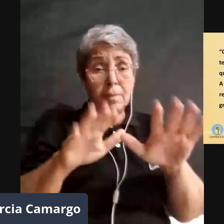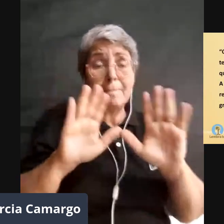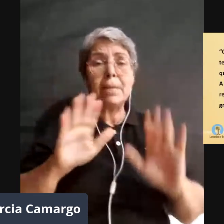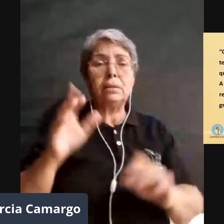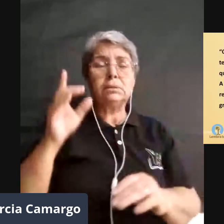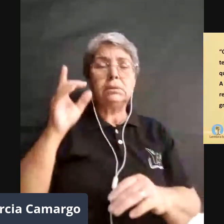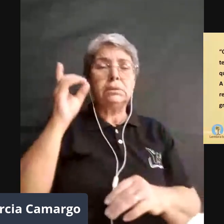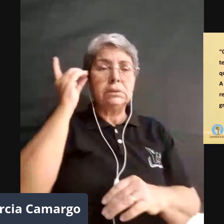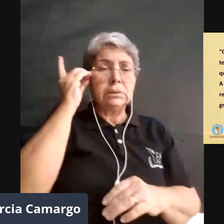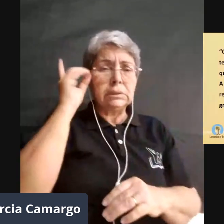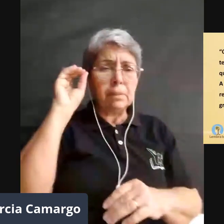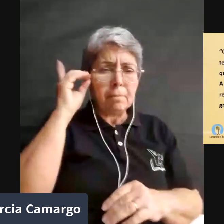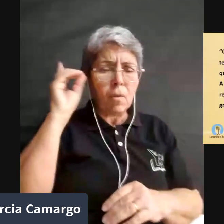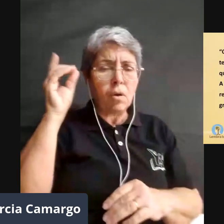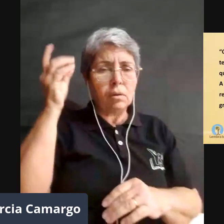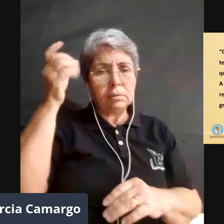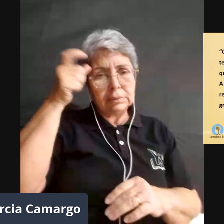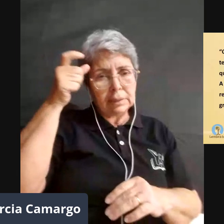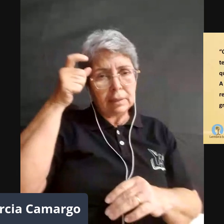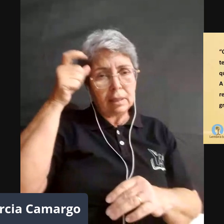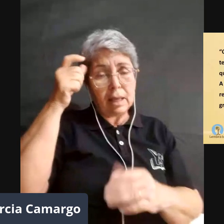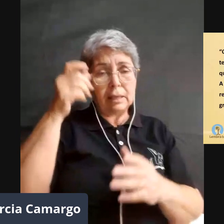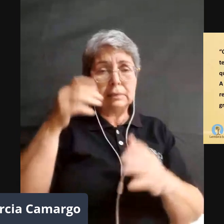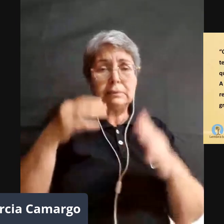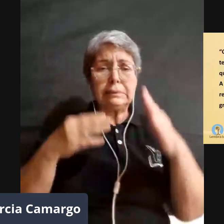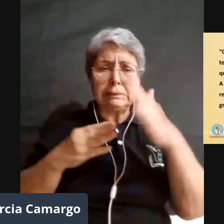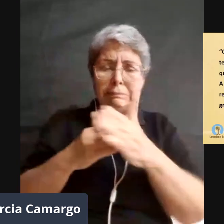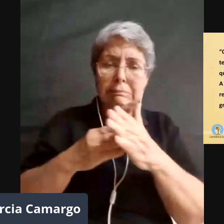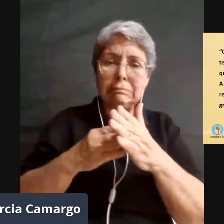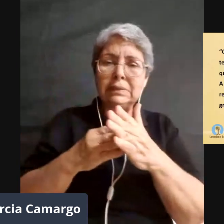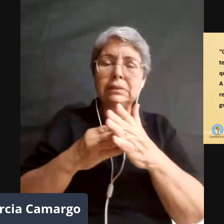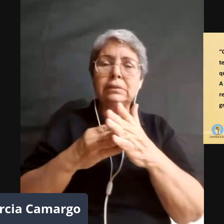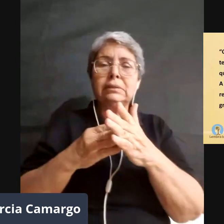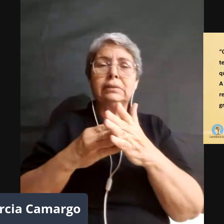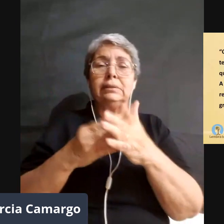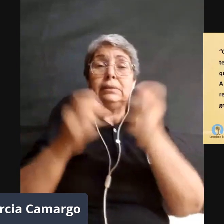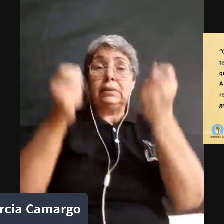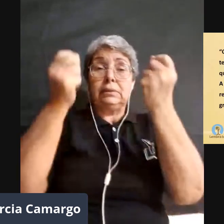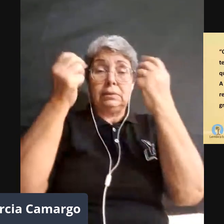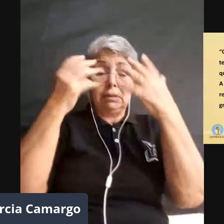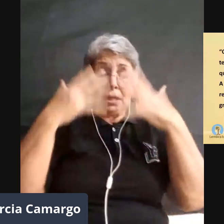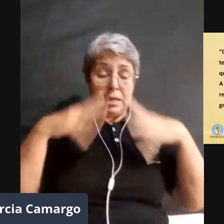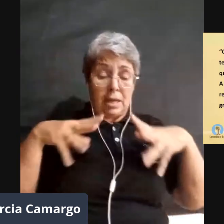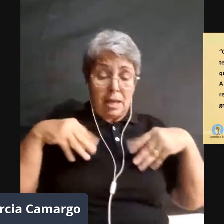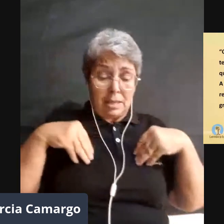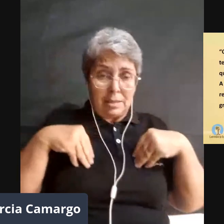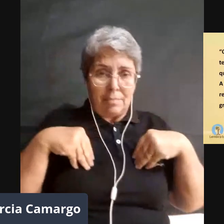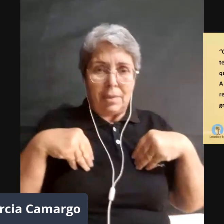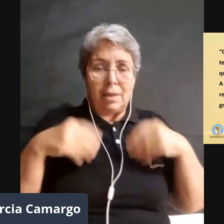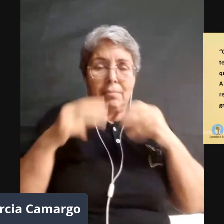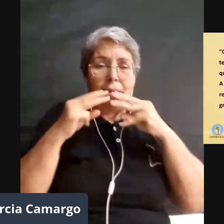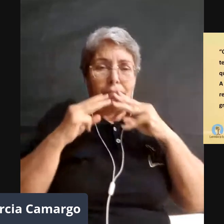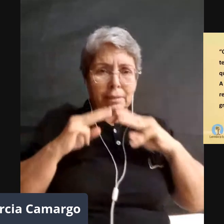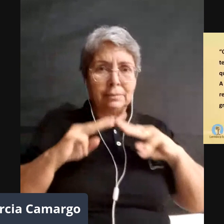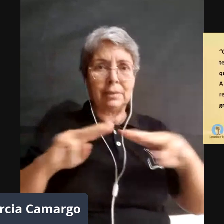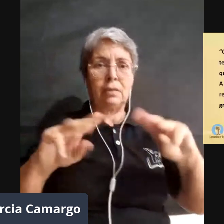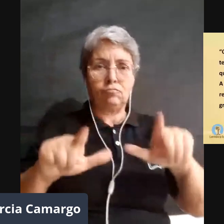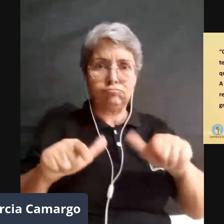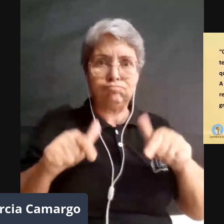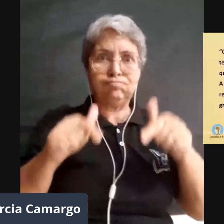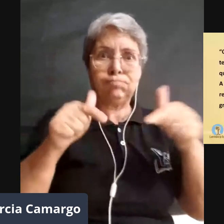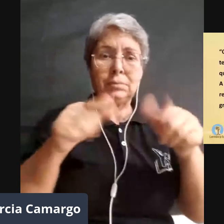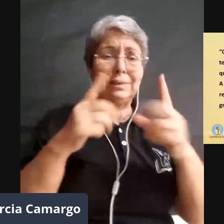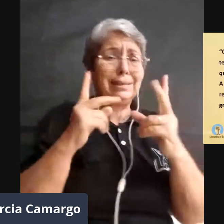obter aquela eficiência que poderia ter sido deles em levar a verdade ao mundo, da mesma forma que os apóstolos a proclamaram, depois do dia